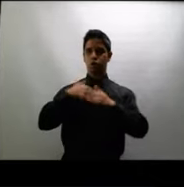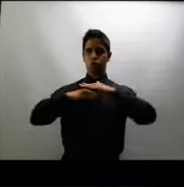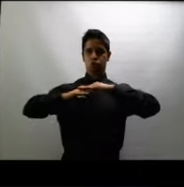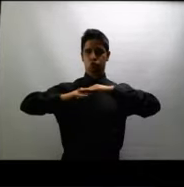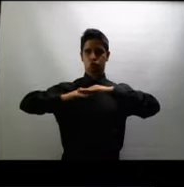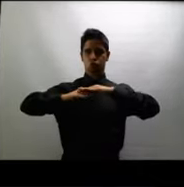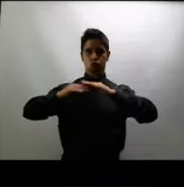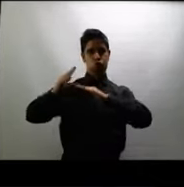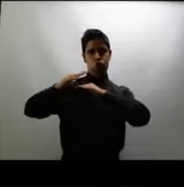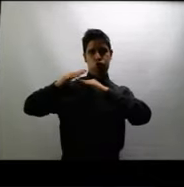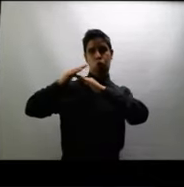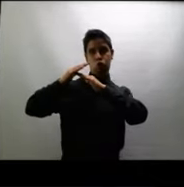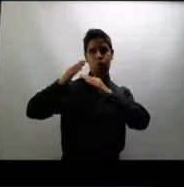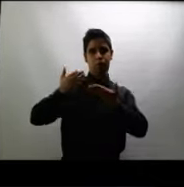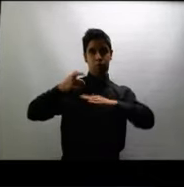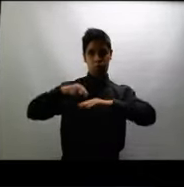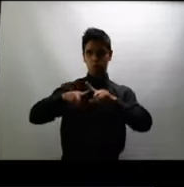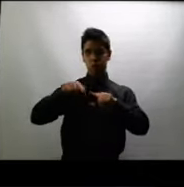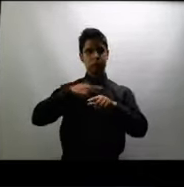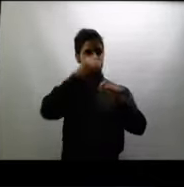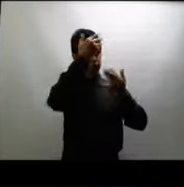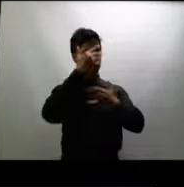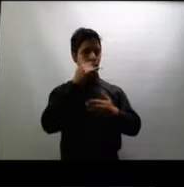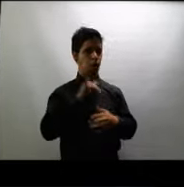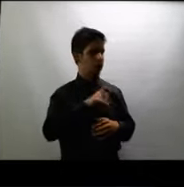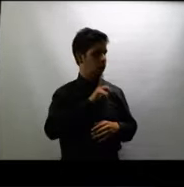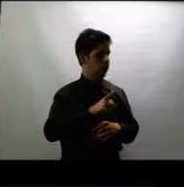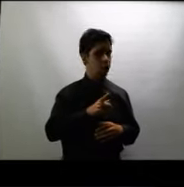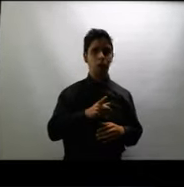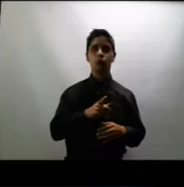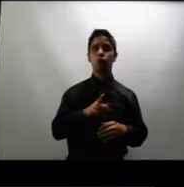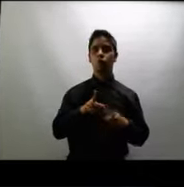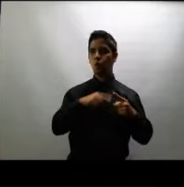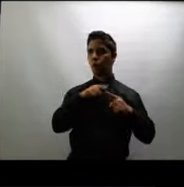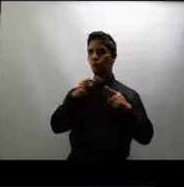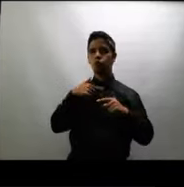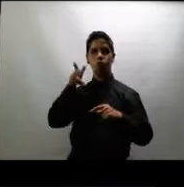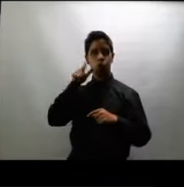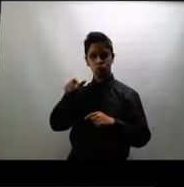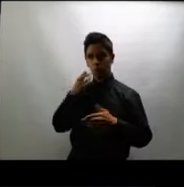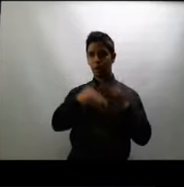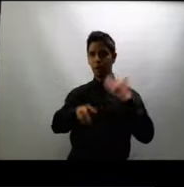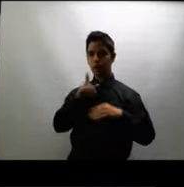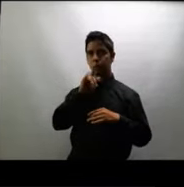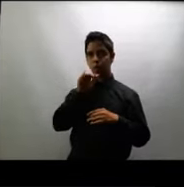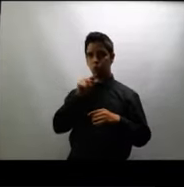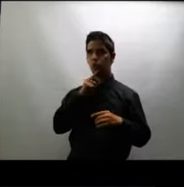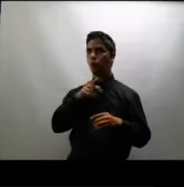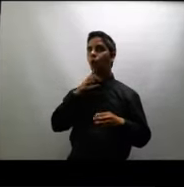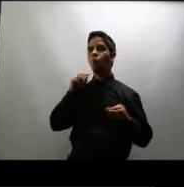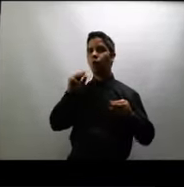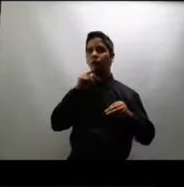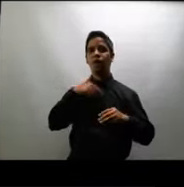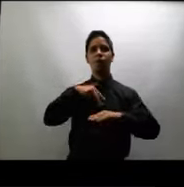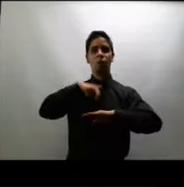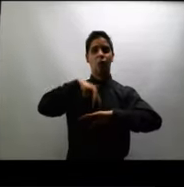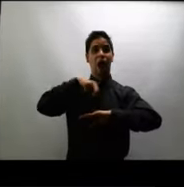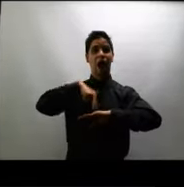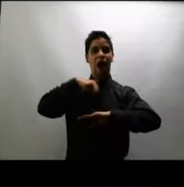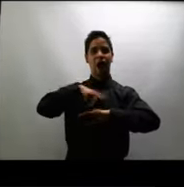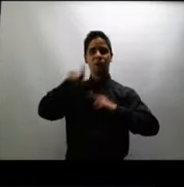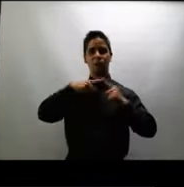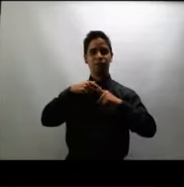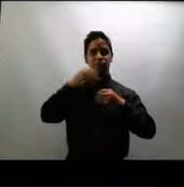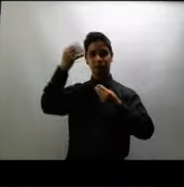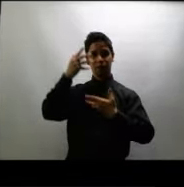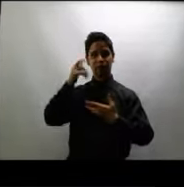día en enero. En enero. Cuando yo pongo que sale un cantito del disco, es que nos miramos como, ¿en serio? Empezamos a aplicar ya. Porque nosotros